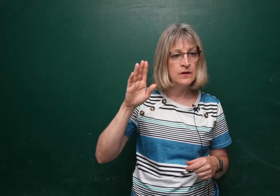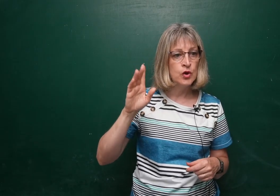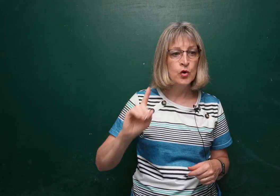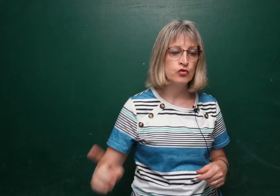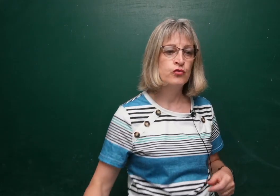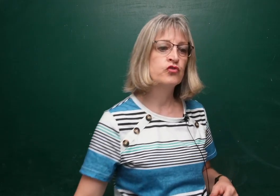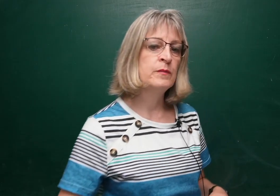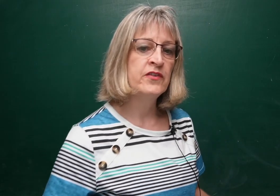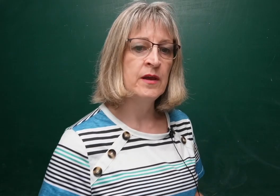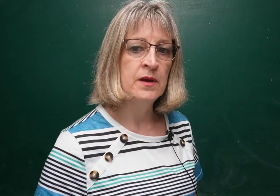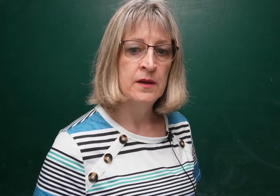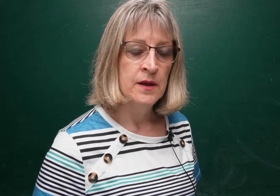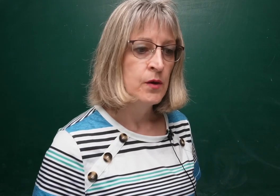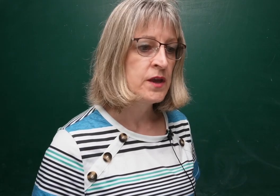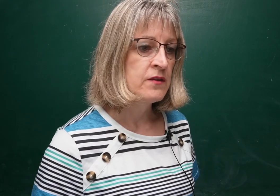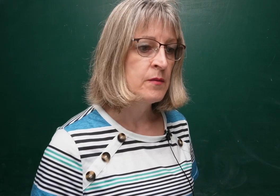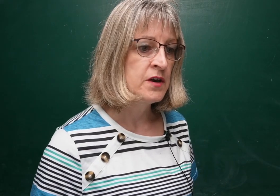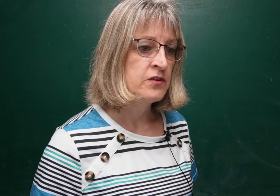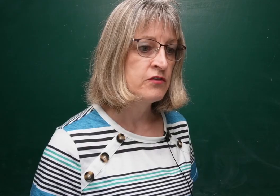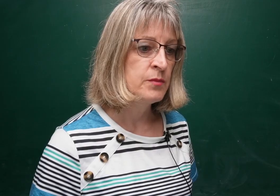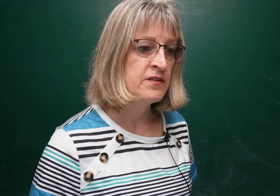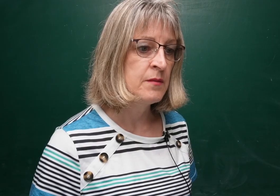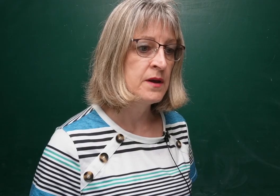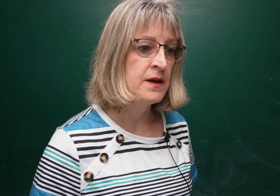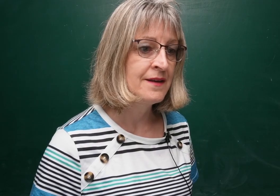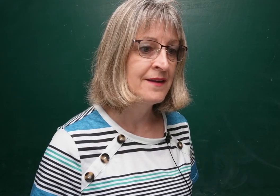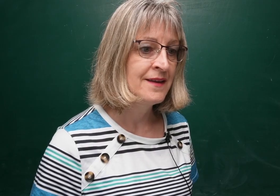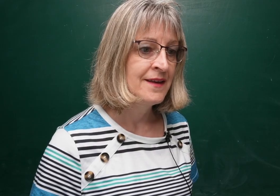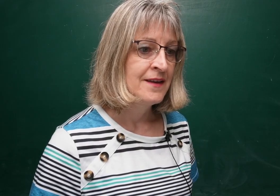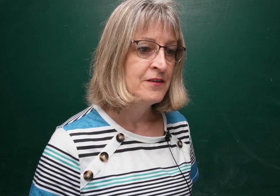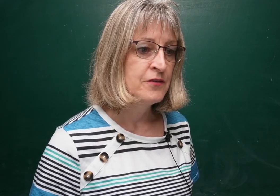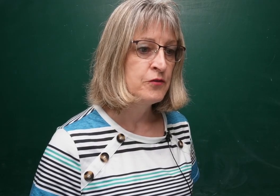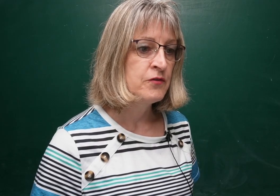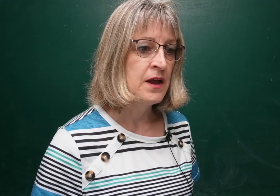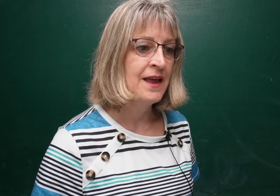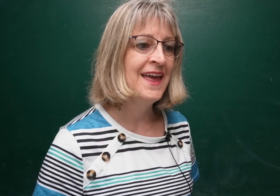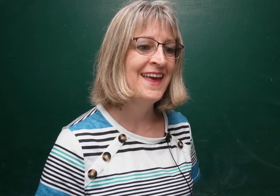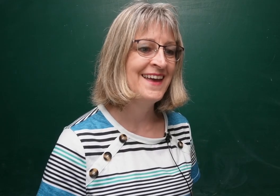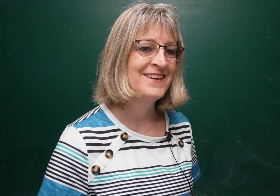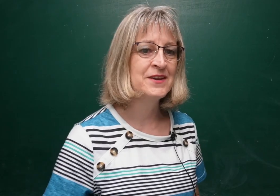Non? Donc, je vais baisser la main. Ok, ça marche. Je baisse la main. C'est juste... Voilà. Ok, ça